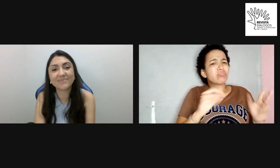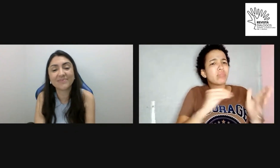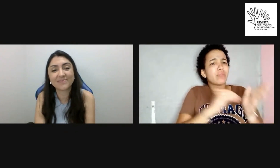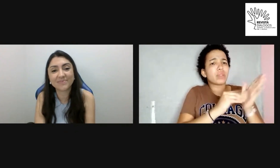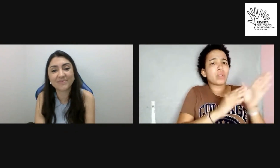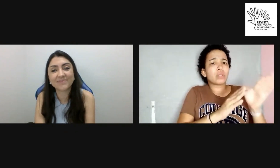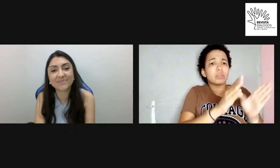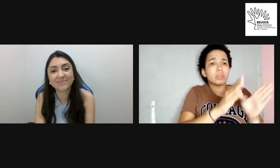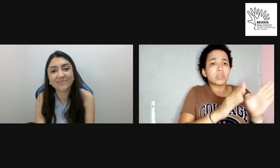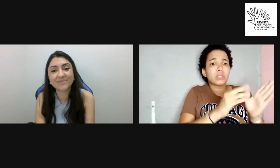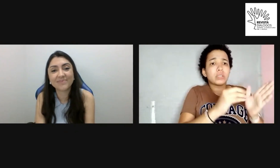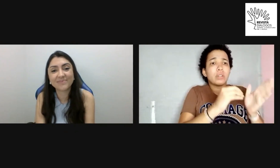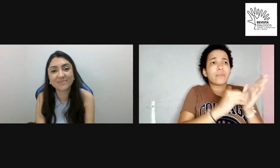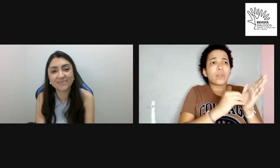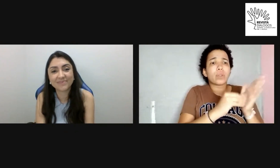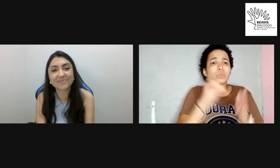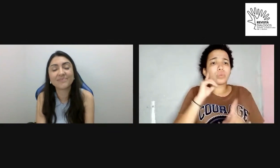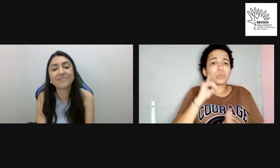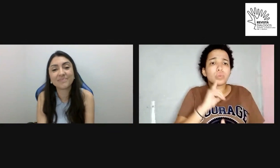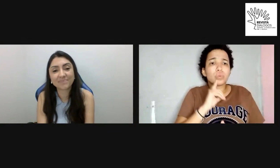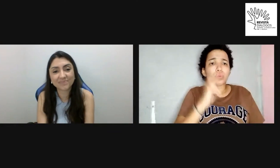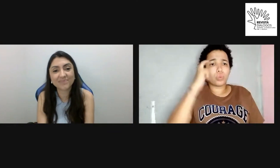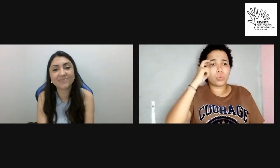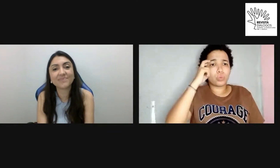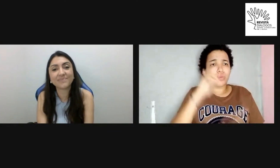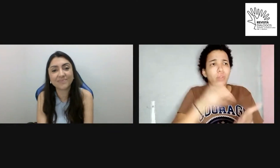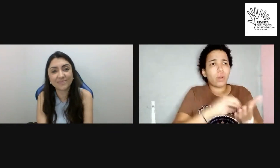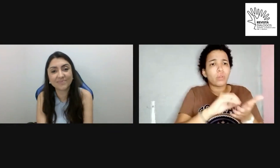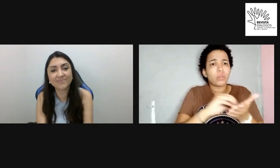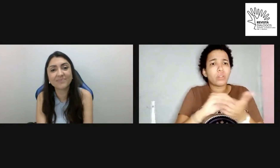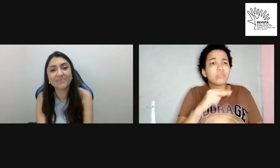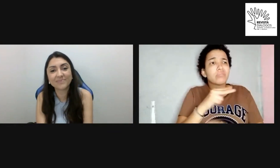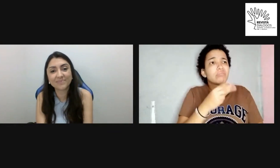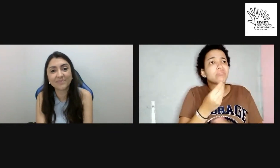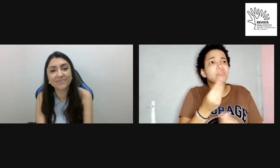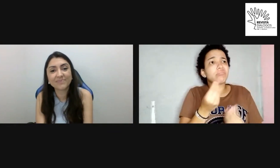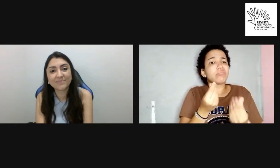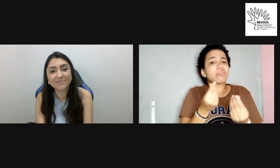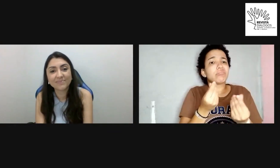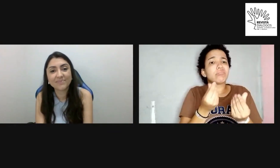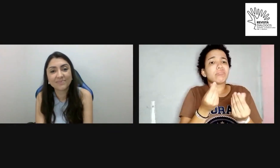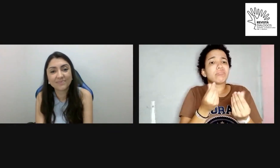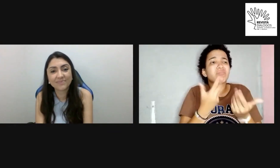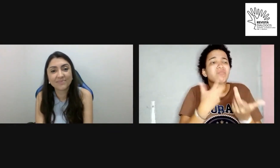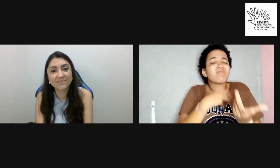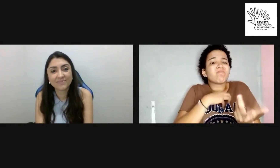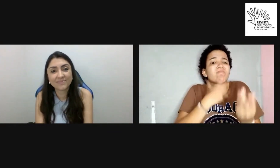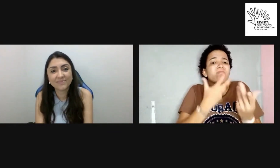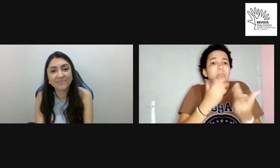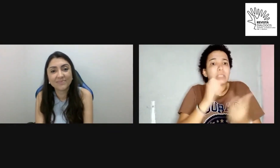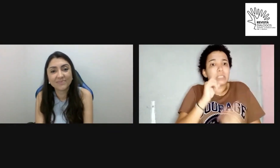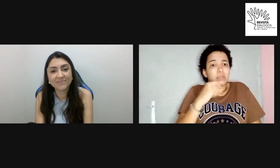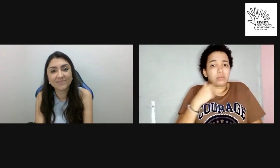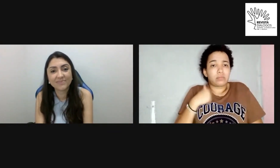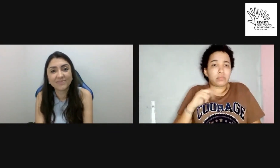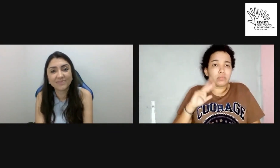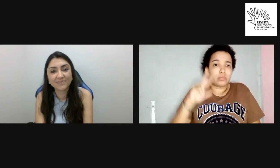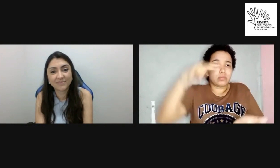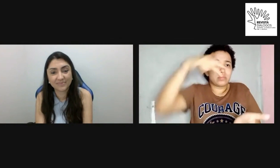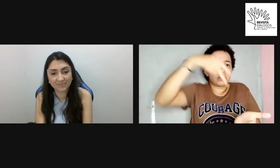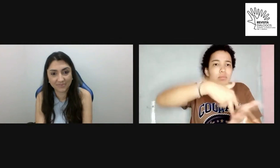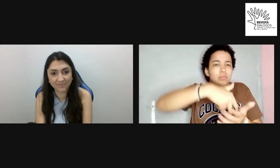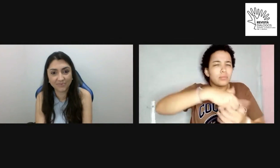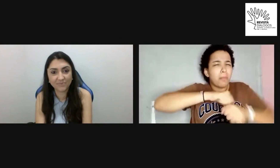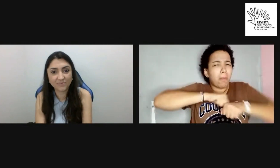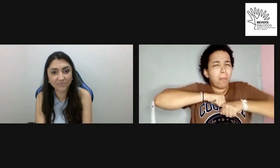espetáculos e eu percebo muita falta de acessibilidade e do conhecimento sobre a cultura surda por parte deles.